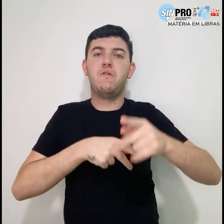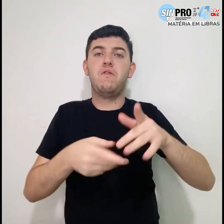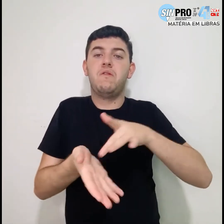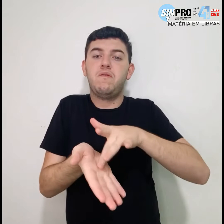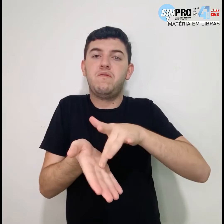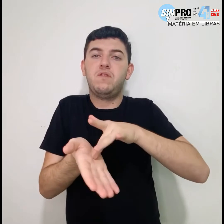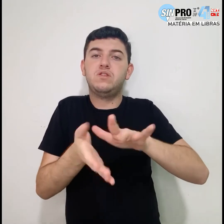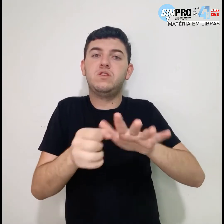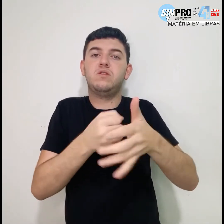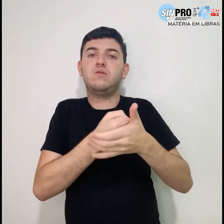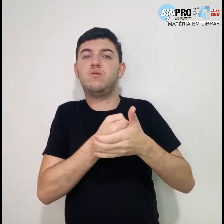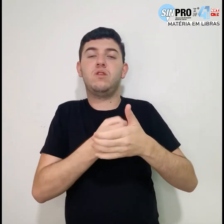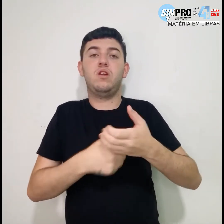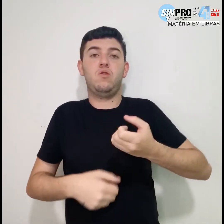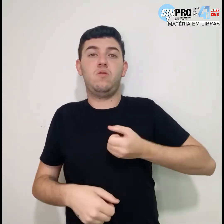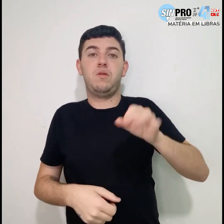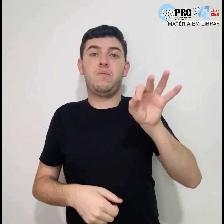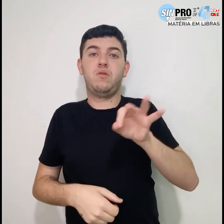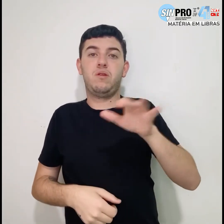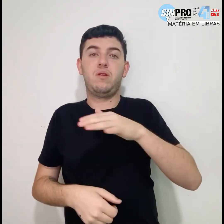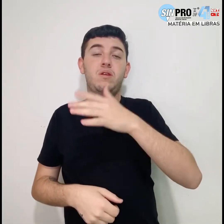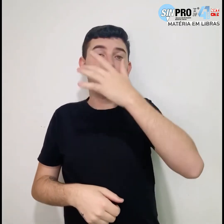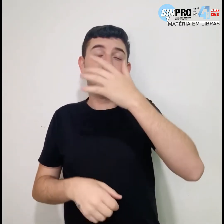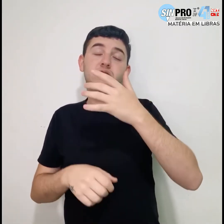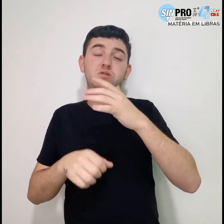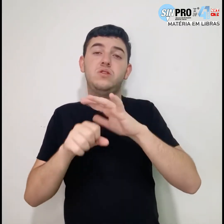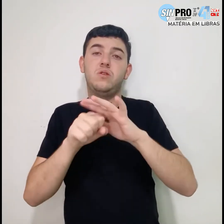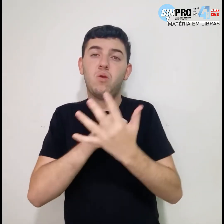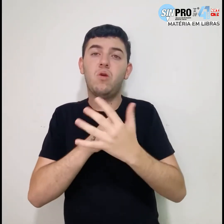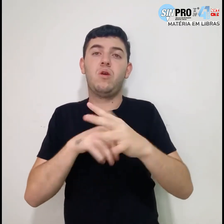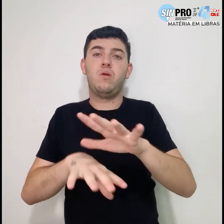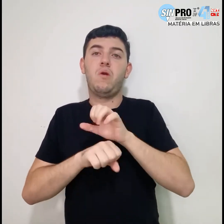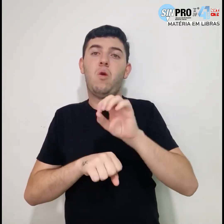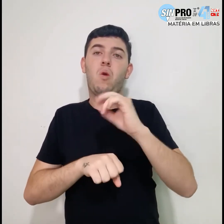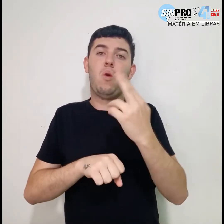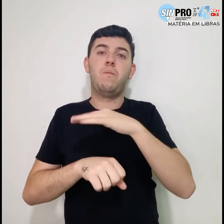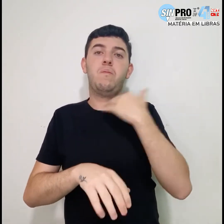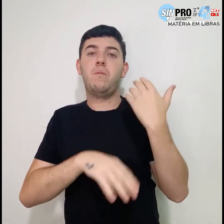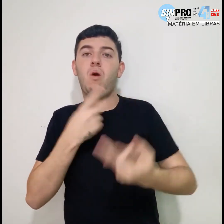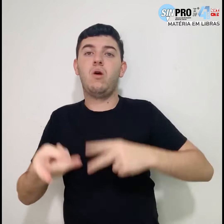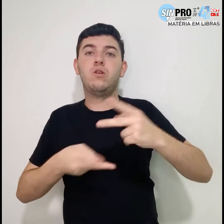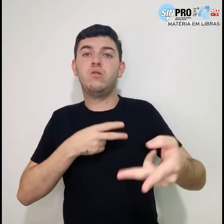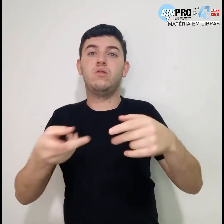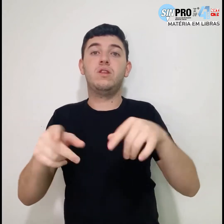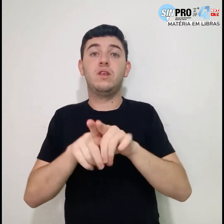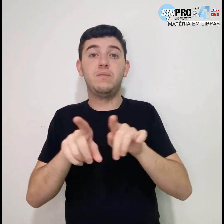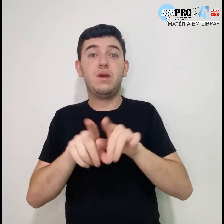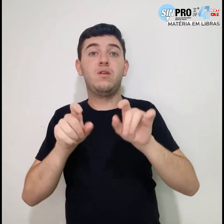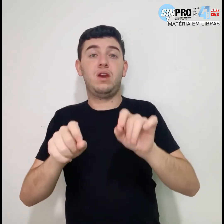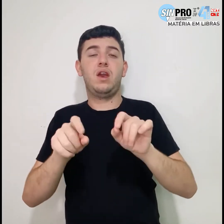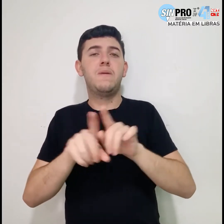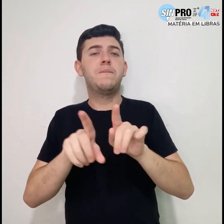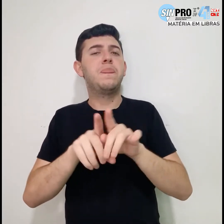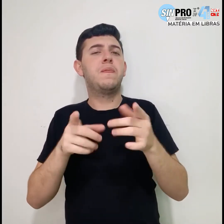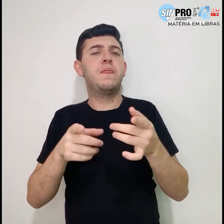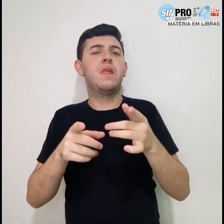prejudicando as pesquisas científicas e causando tumultos e escândalos midiáticos para omitir o